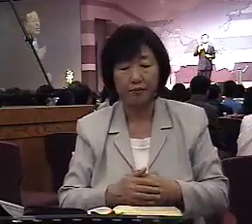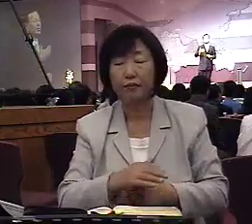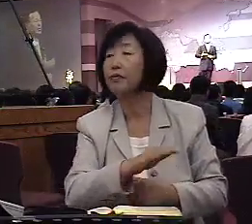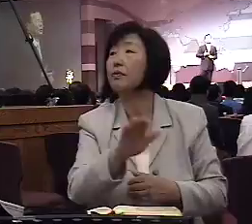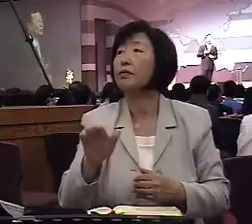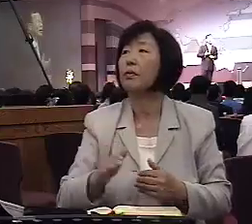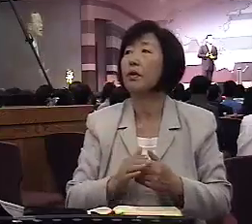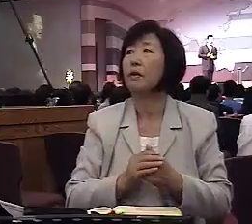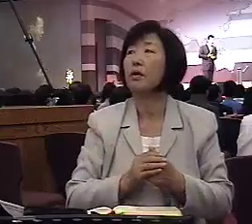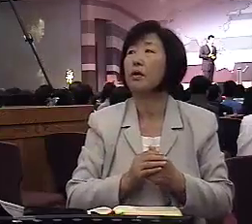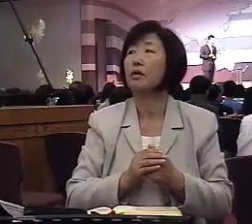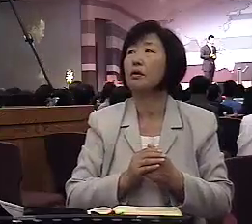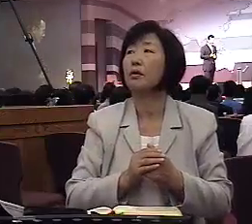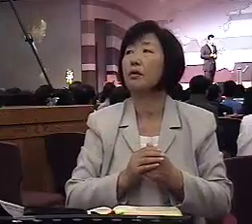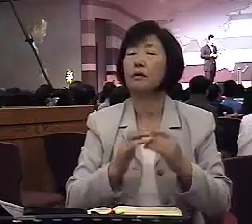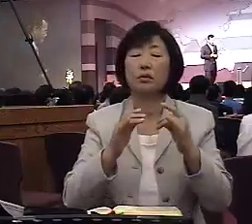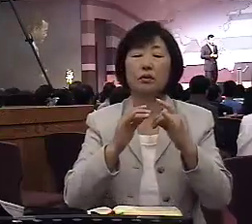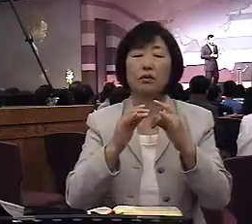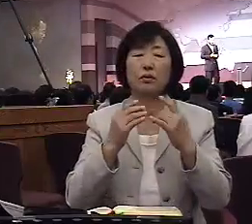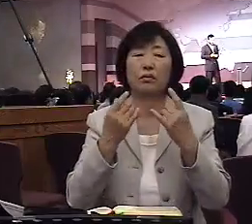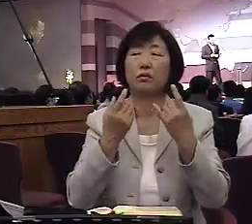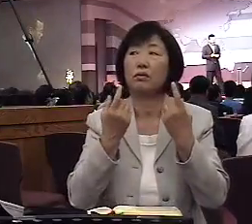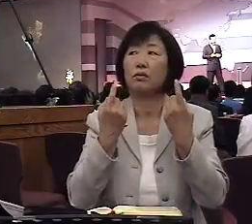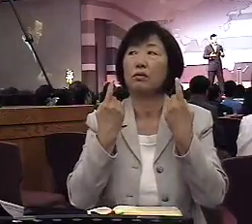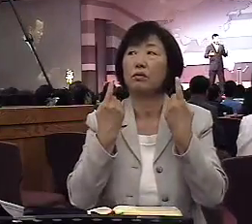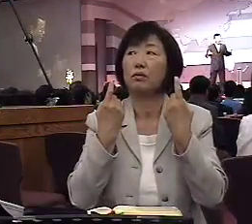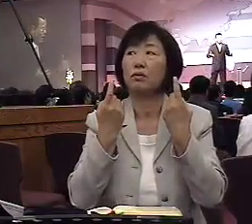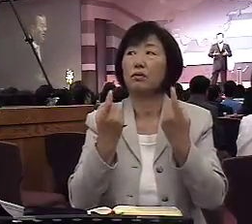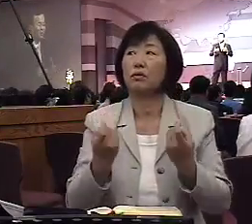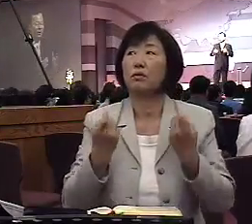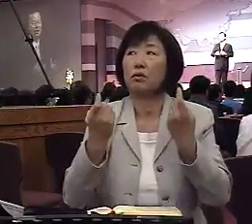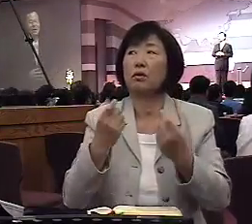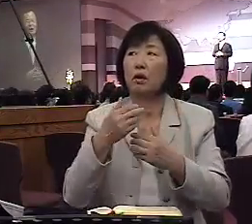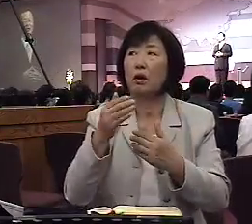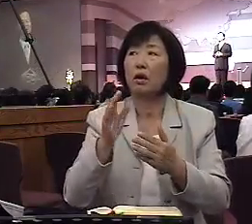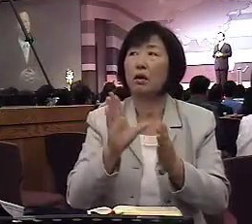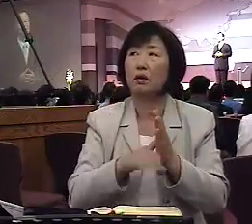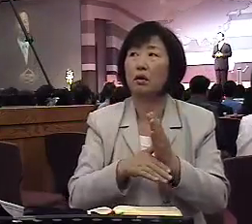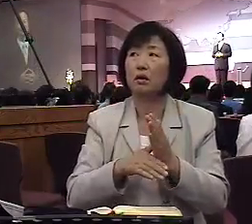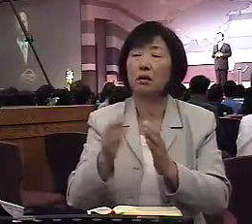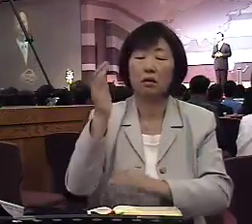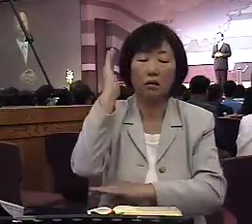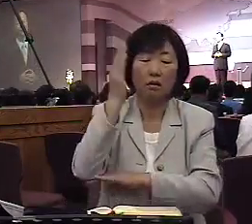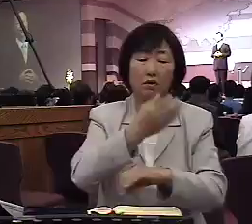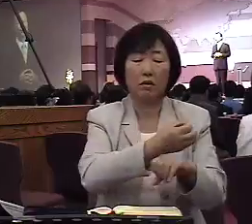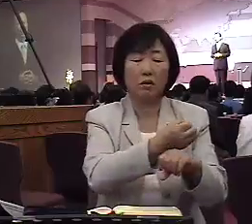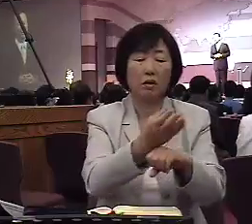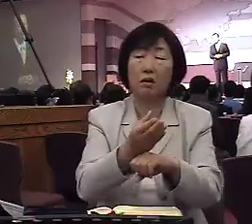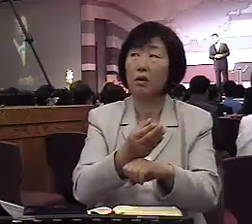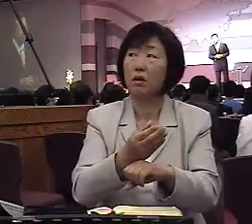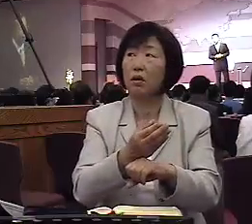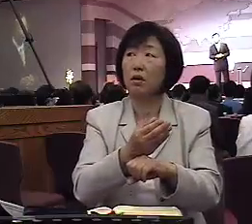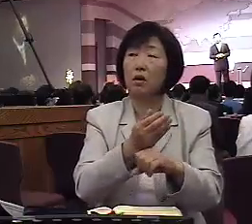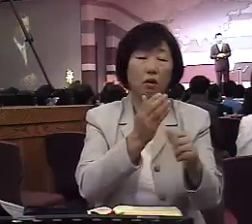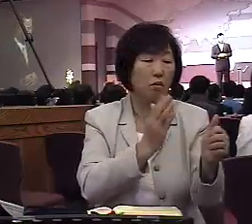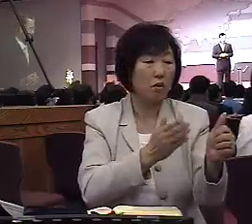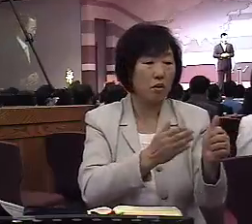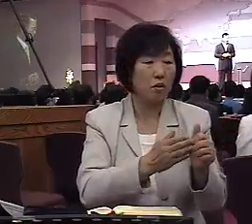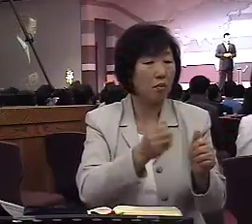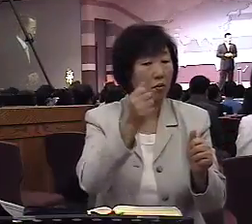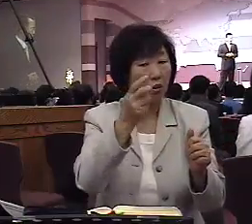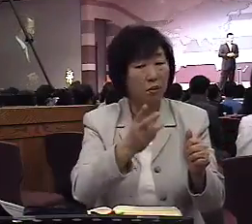저희가 그 휴가를 가질 때마다 이제 말씀을 전해달라는 그 요청이 몇 번